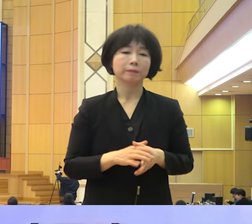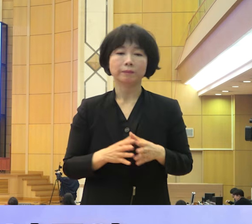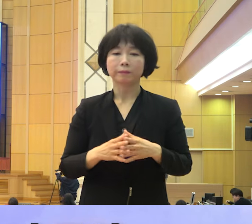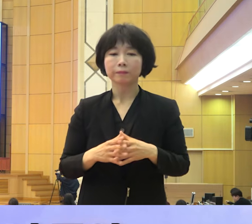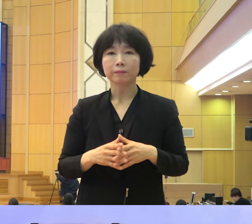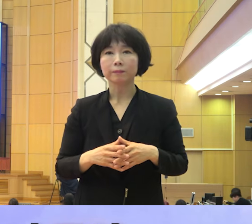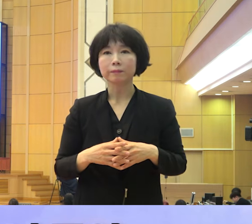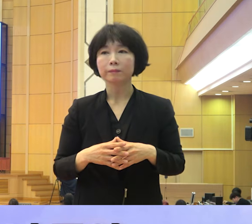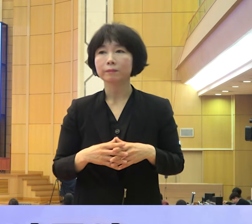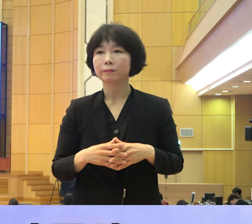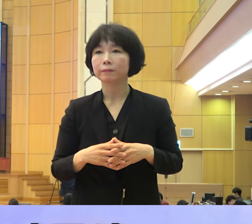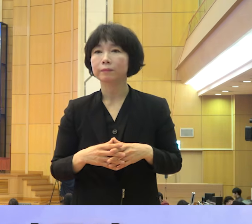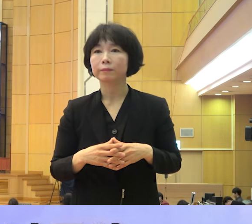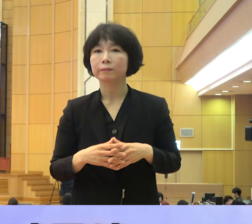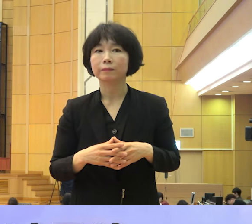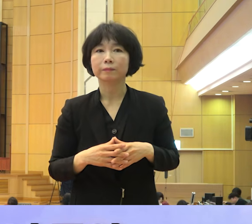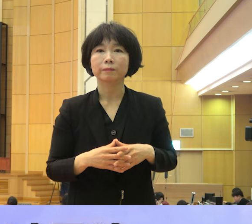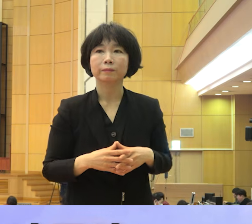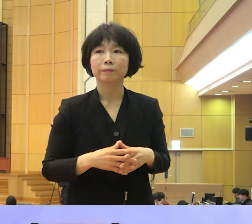드립니다.